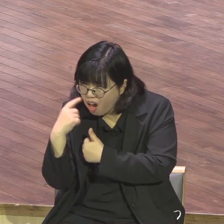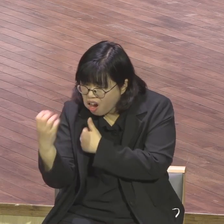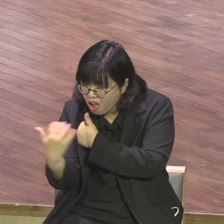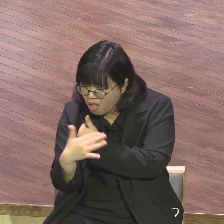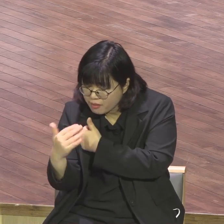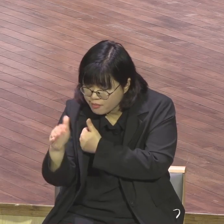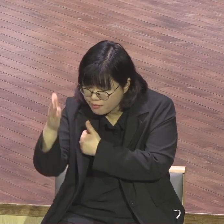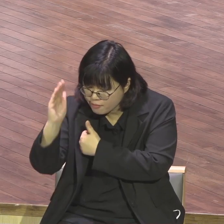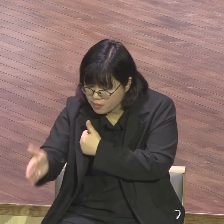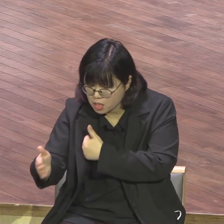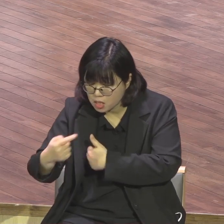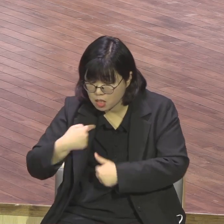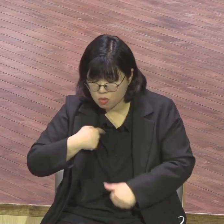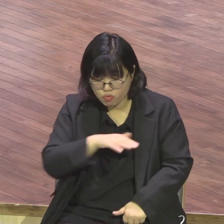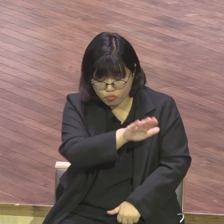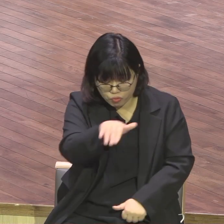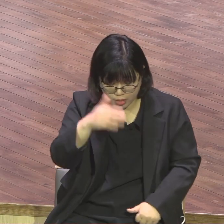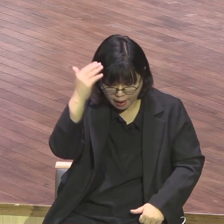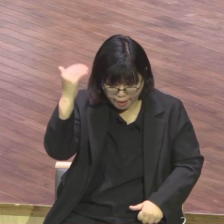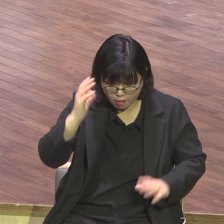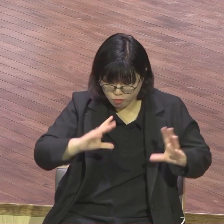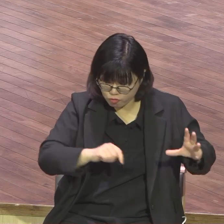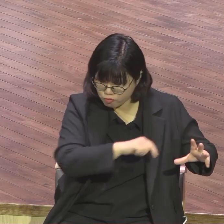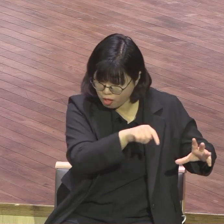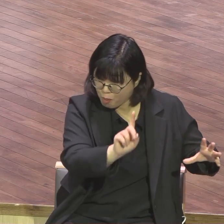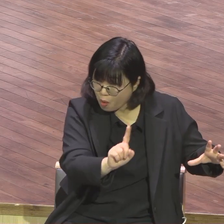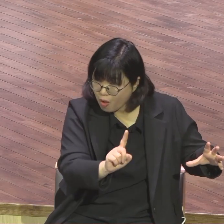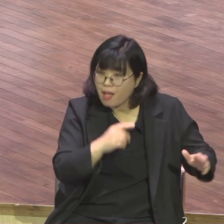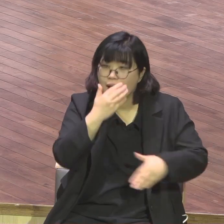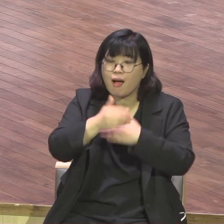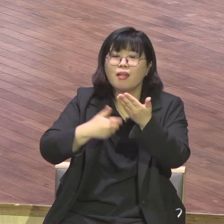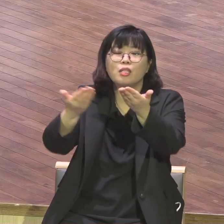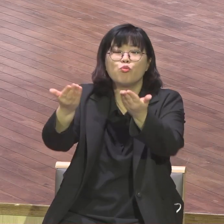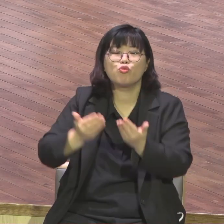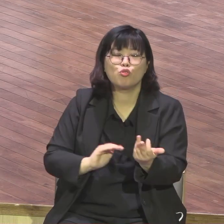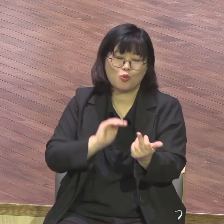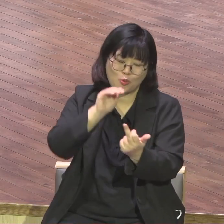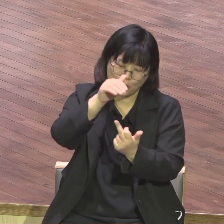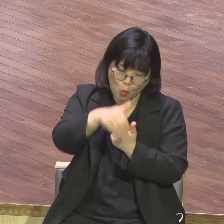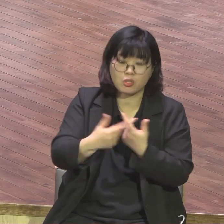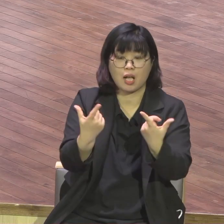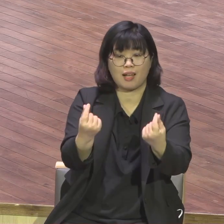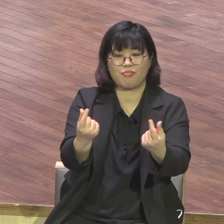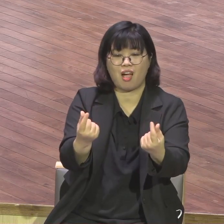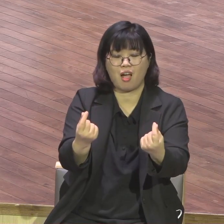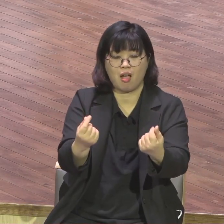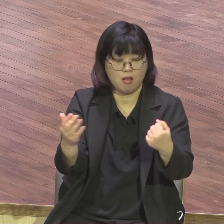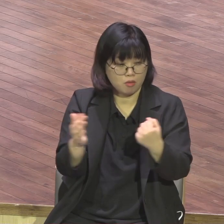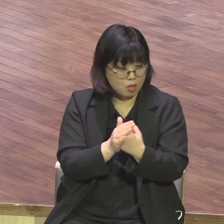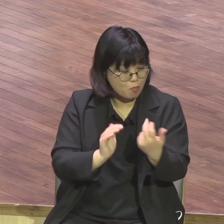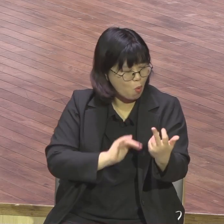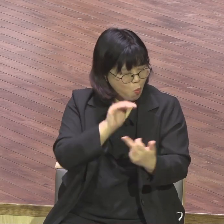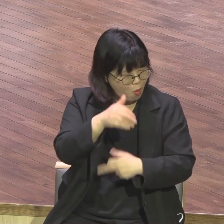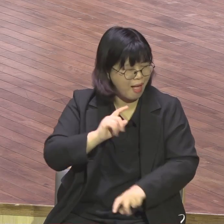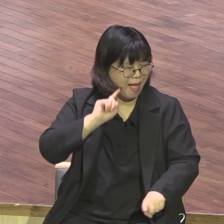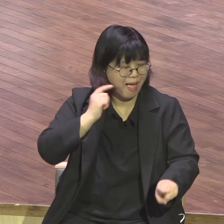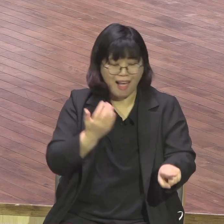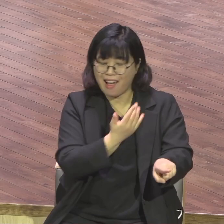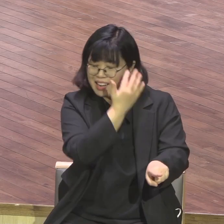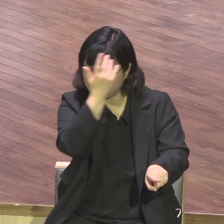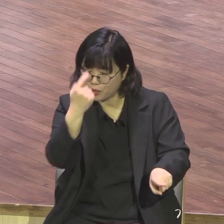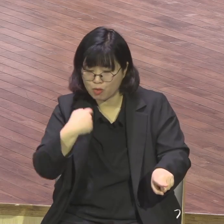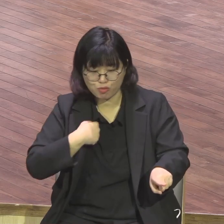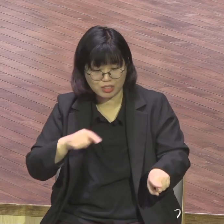하나님이 주신 동산이다. 지금 절망할 때가 아니다. 이 동산에 할 일 많다. 사방에 일꾼